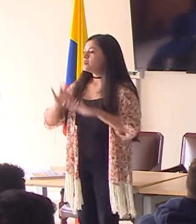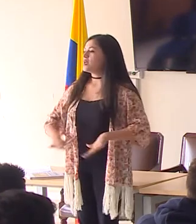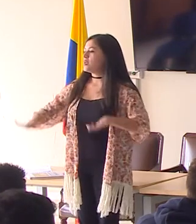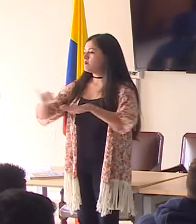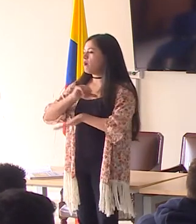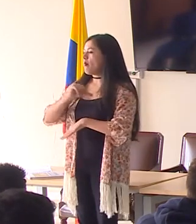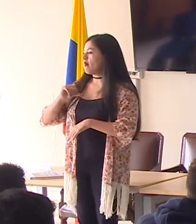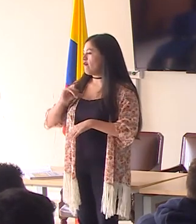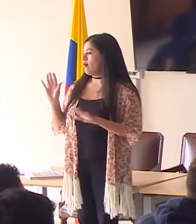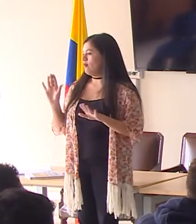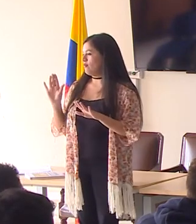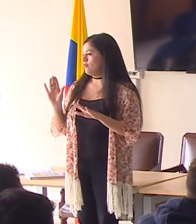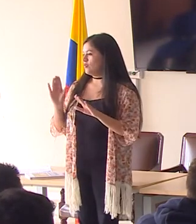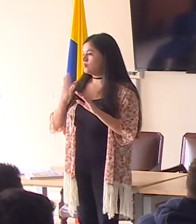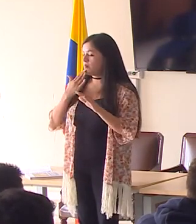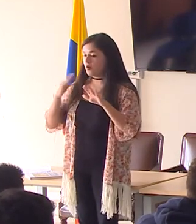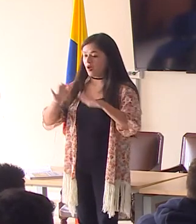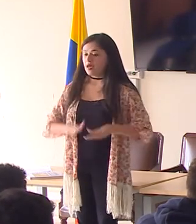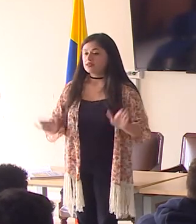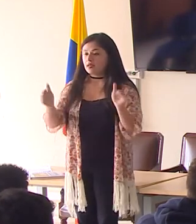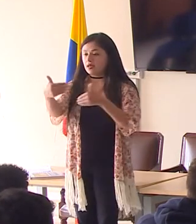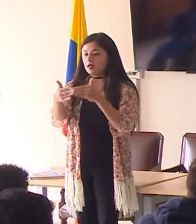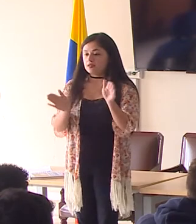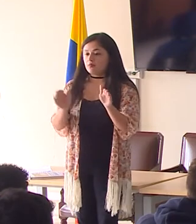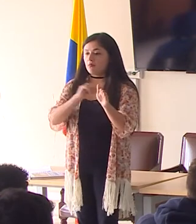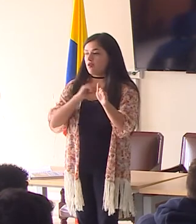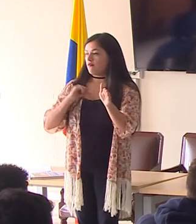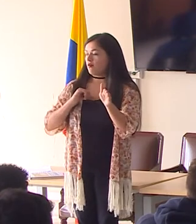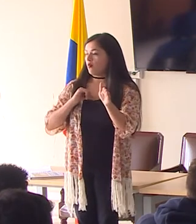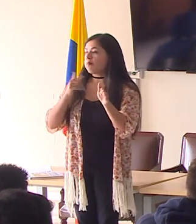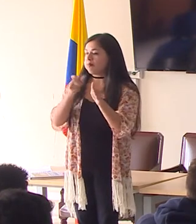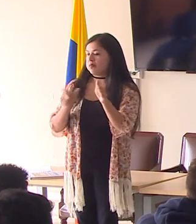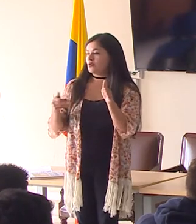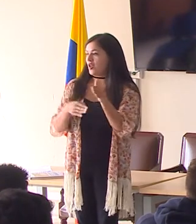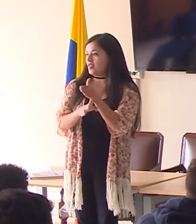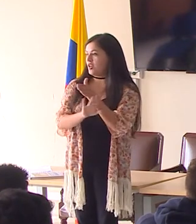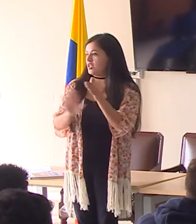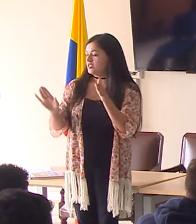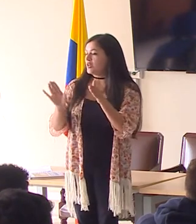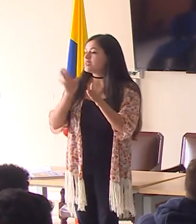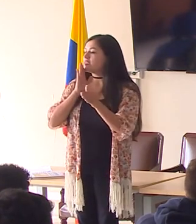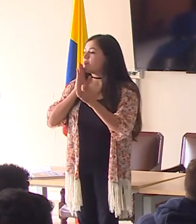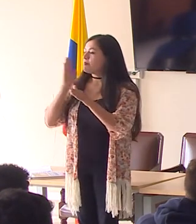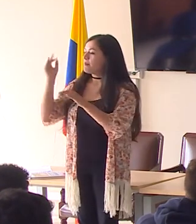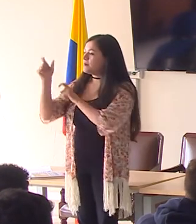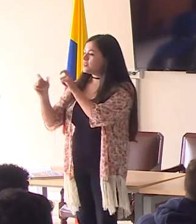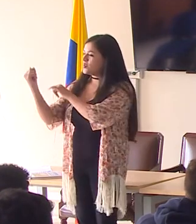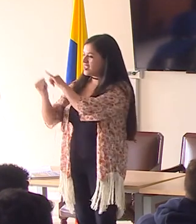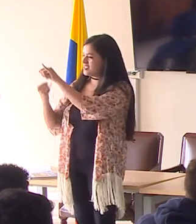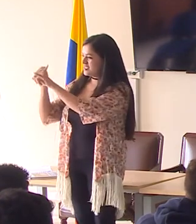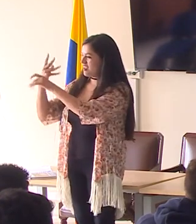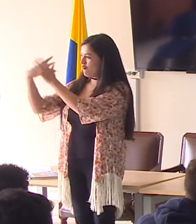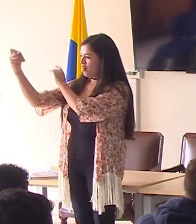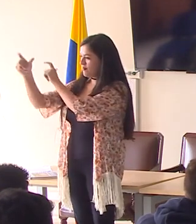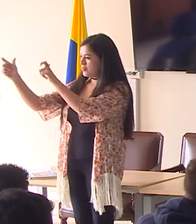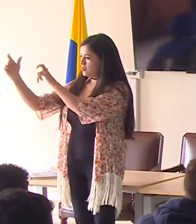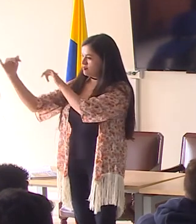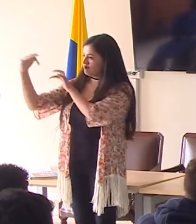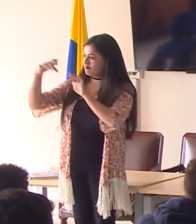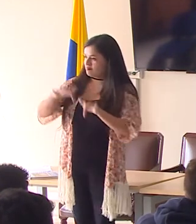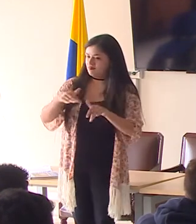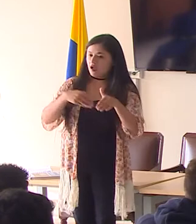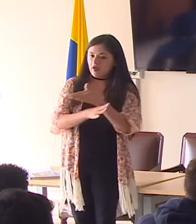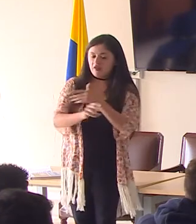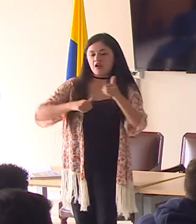específicos de población de ciudadanos o extranjeros que son los que tienen la capacidad económica para aprovechar digamos el